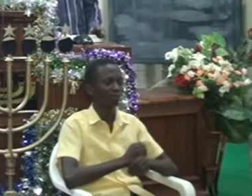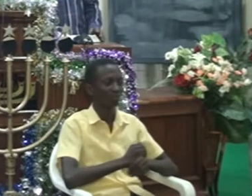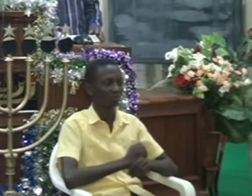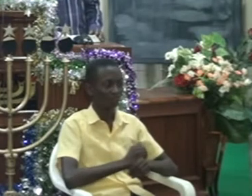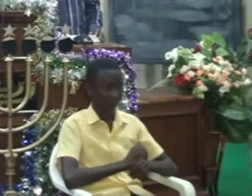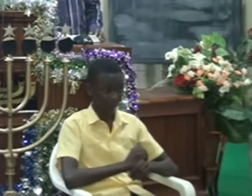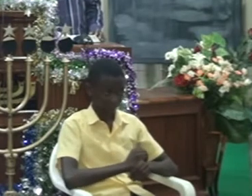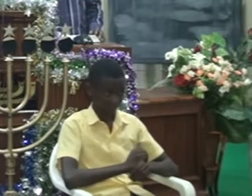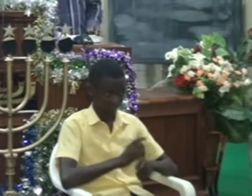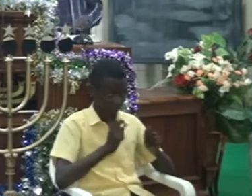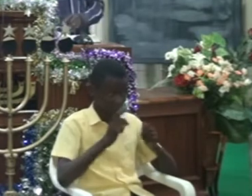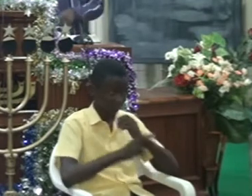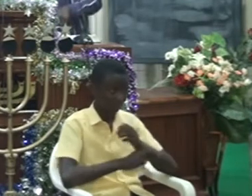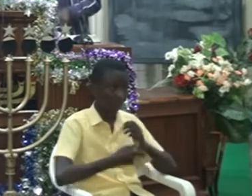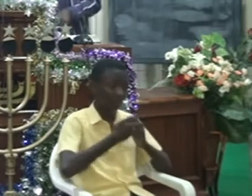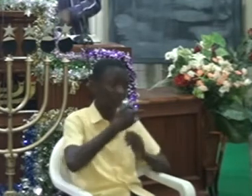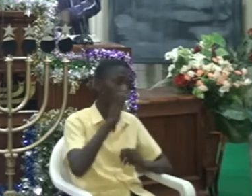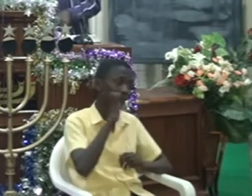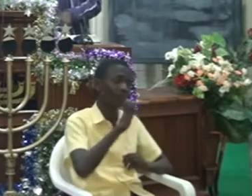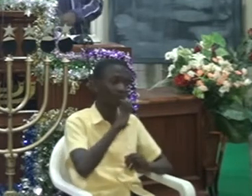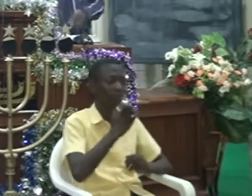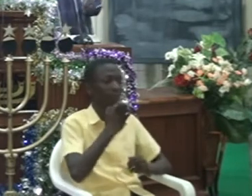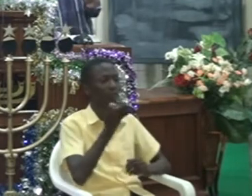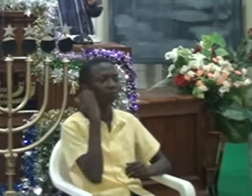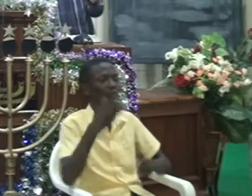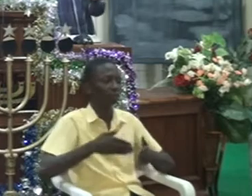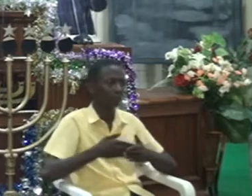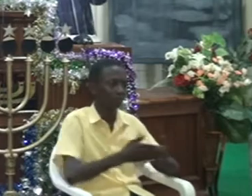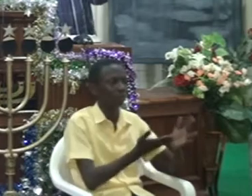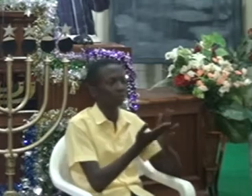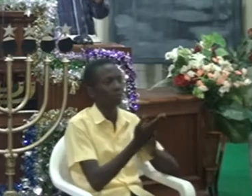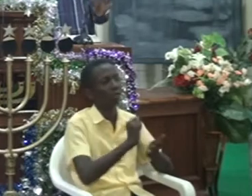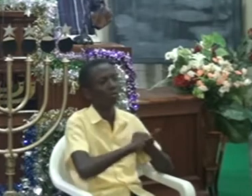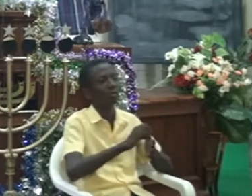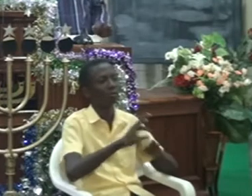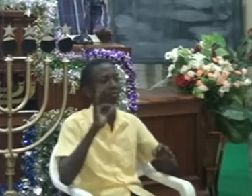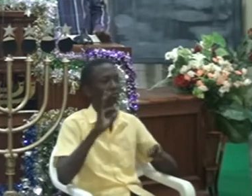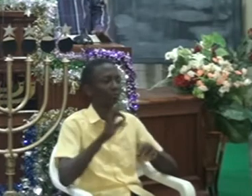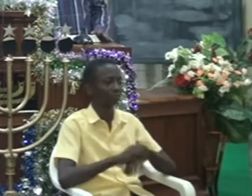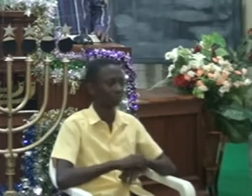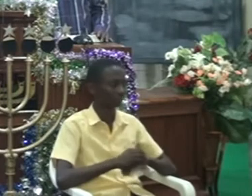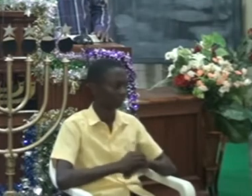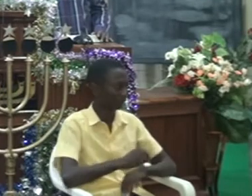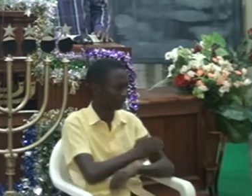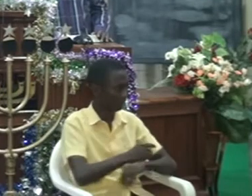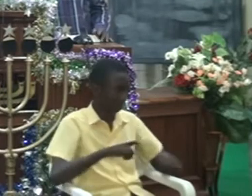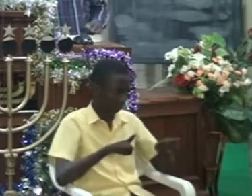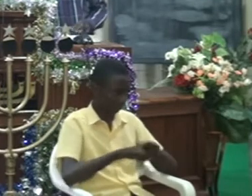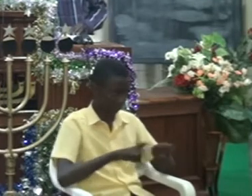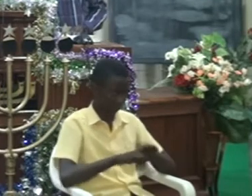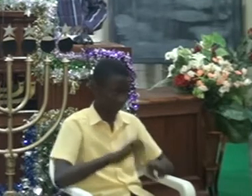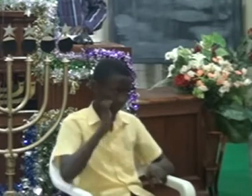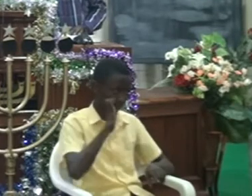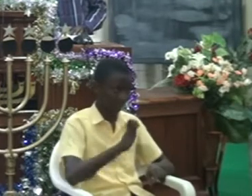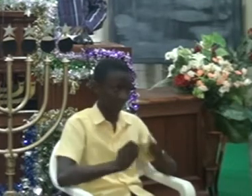là, elle était conduite par le Saint-Esprit. Paka hapa alikuwa kiongozwa na Roho Mtakatifu. Et comme